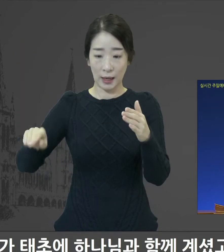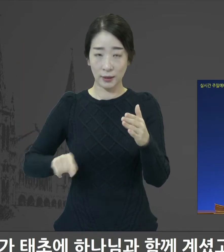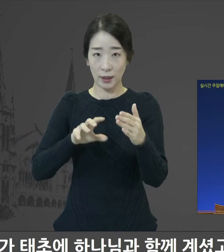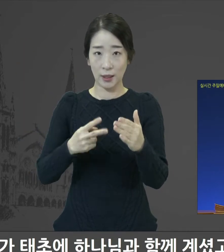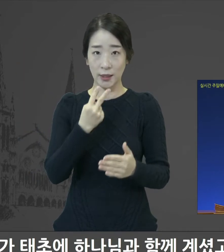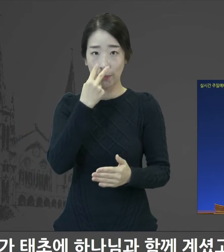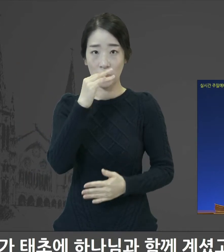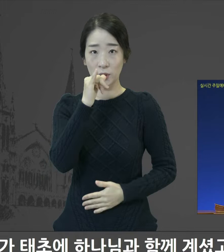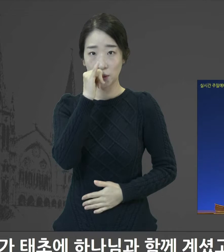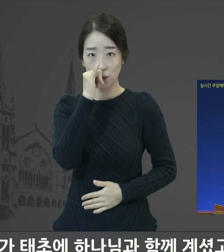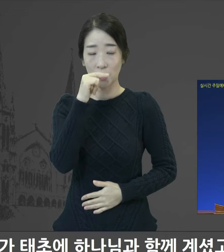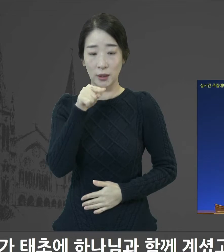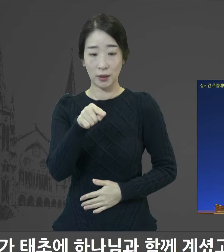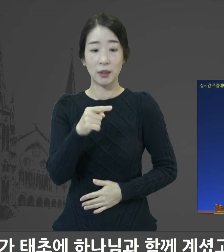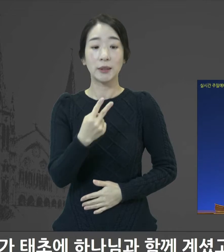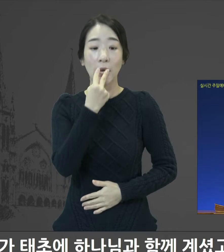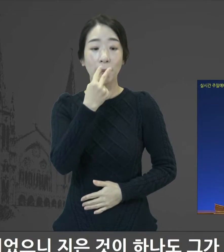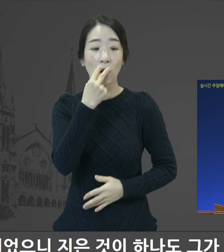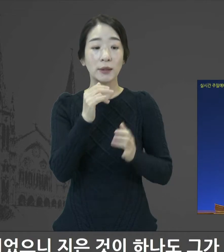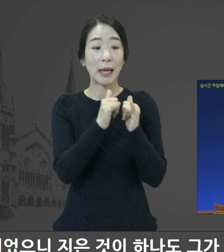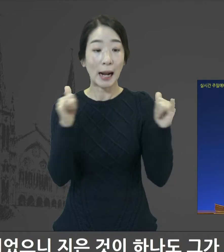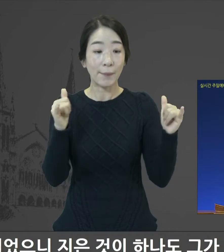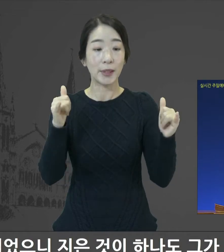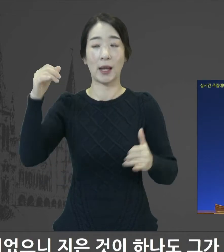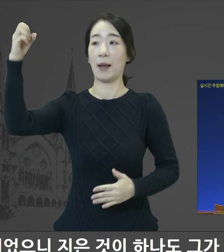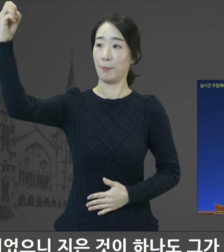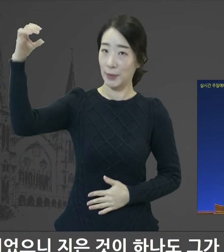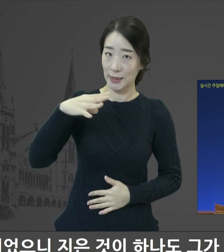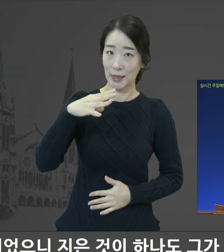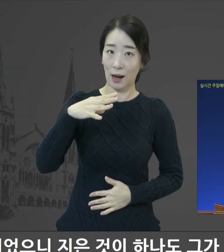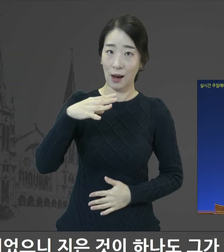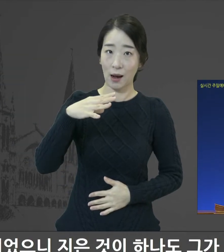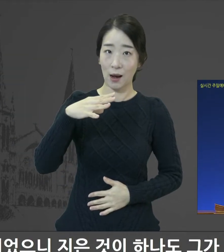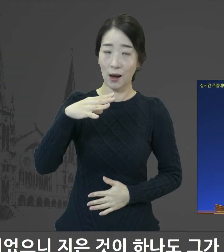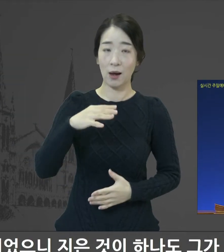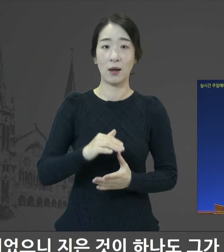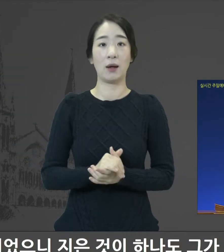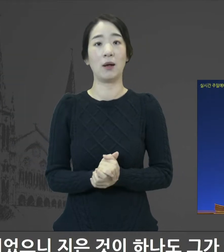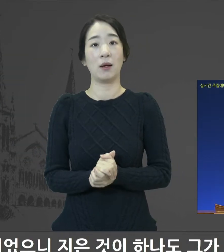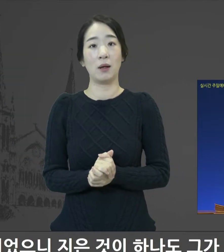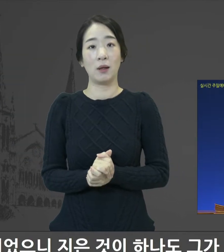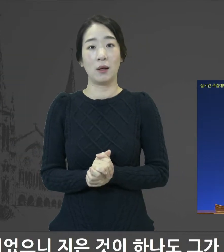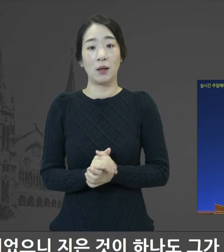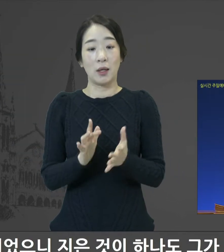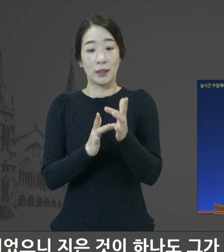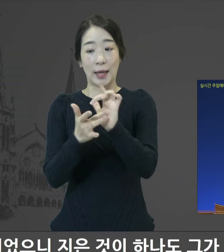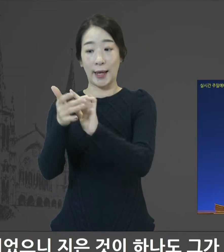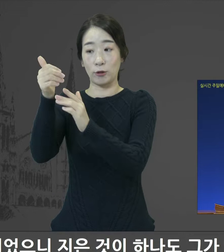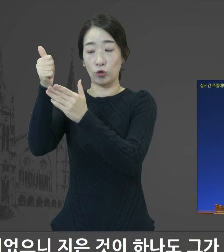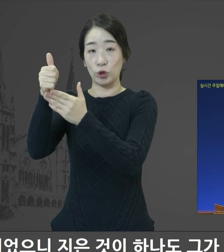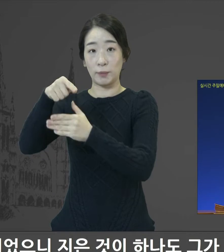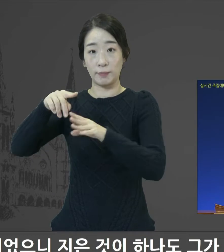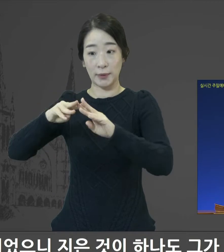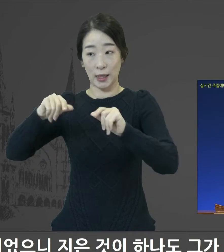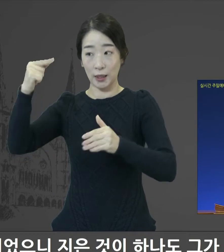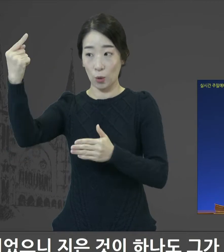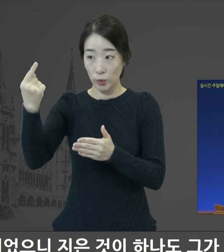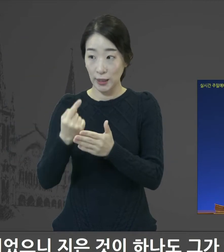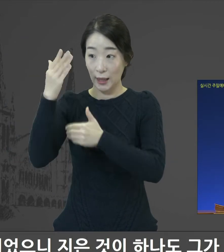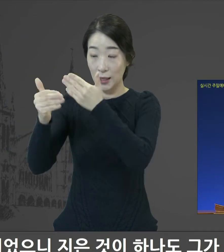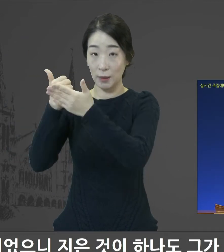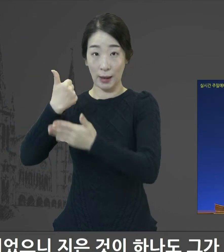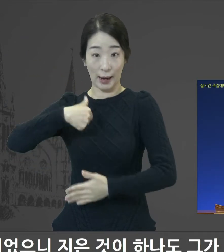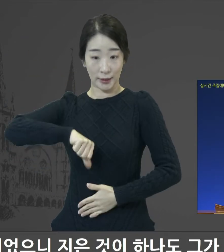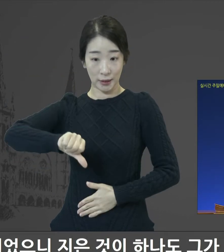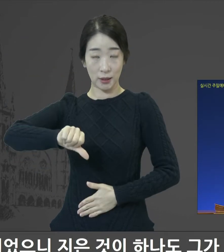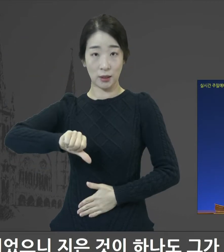이 생명은 사람들의 빛이라. 예수님이 이 땅에 오신 하나님의 아들이, 아니 하나님